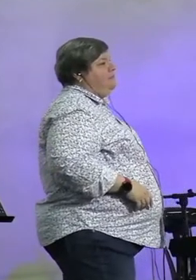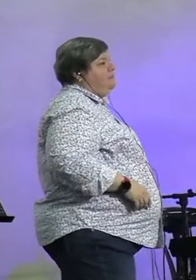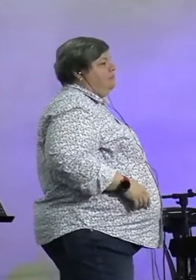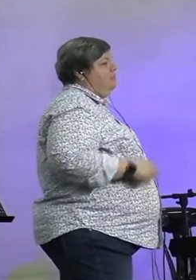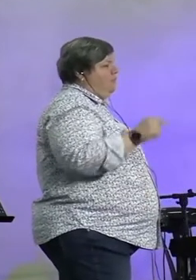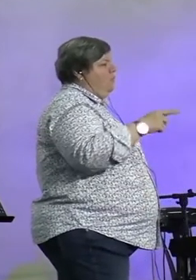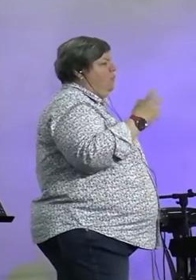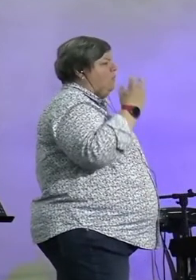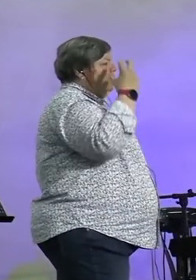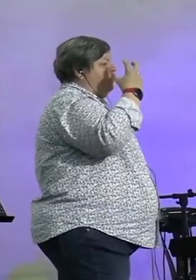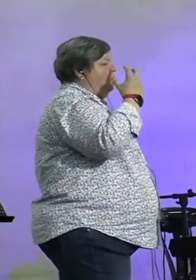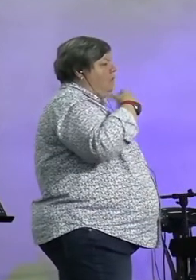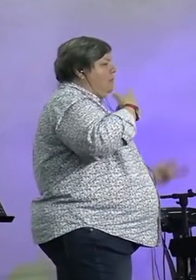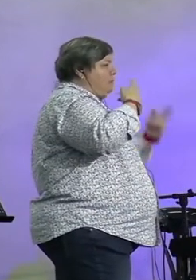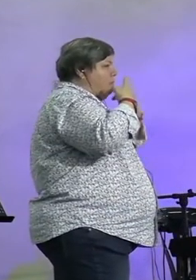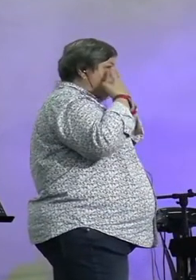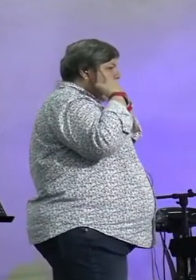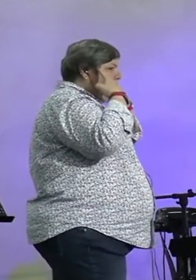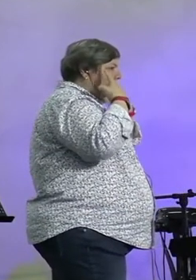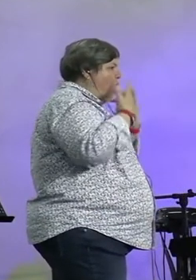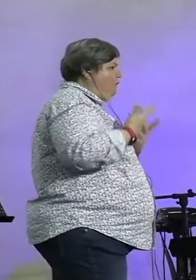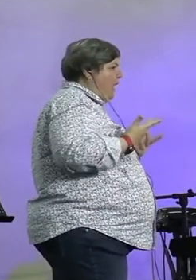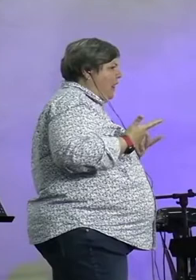Voor die oomlik wonder jy, moest ek nie my masker saamgebring het.